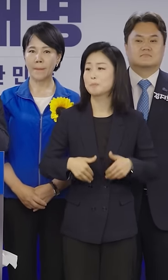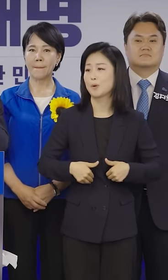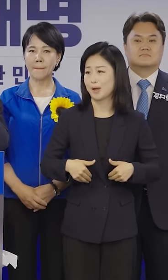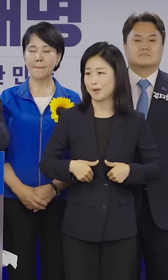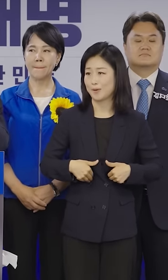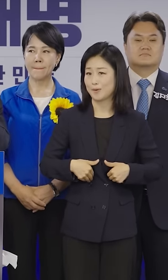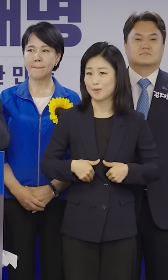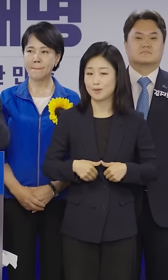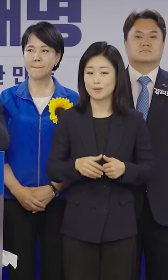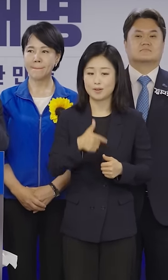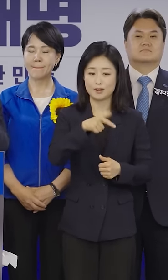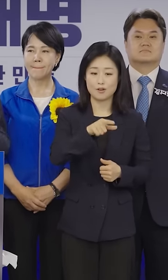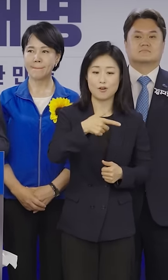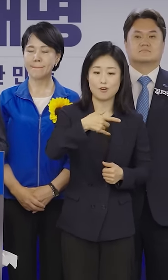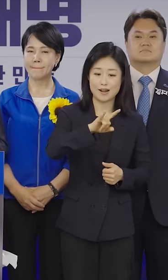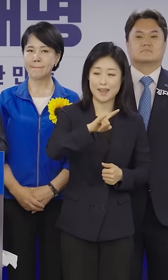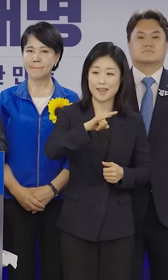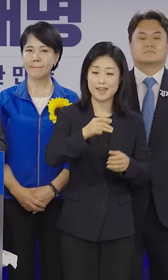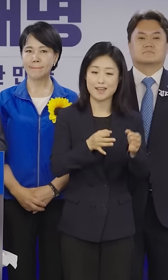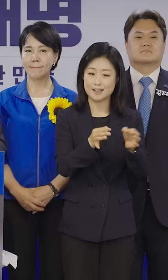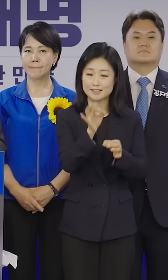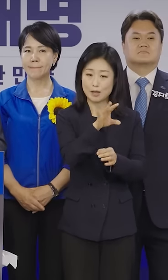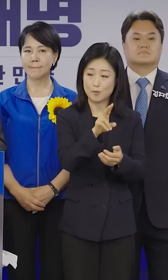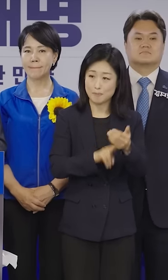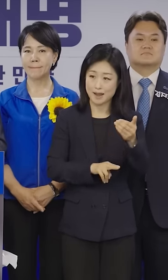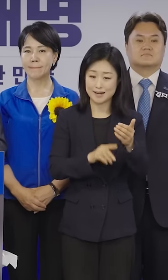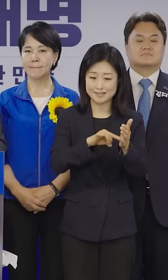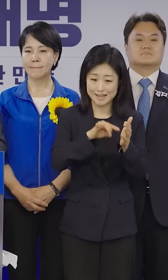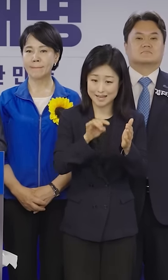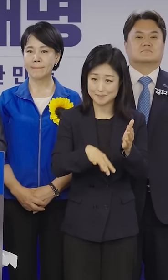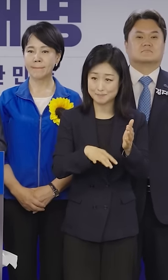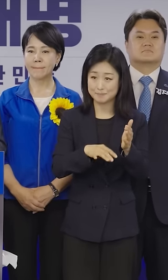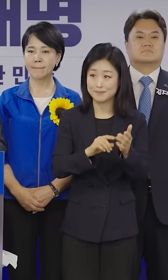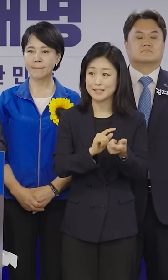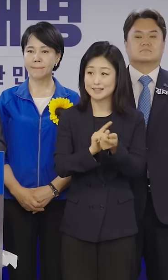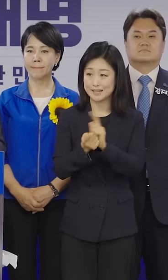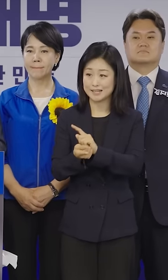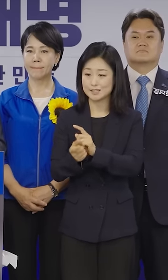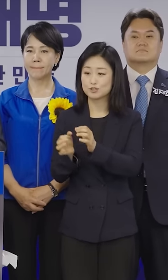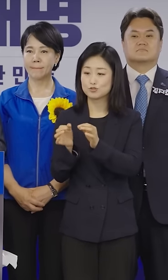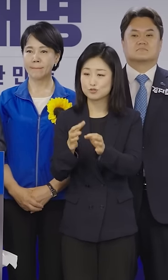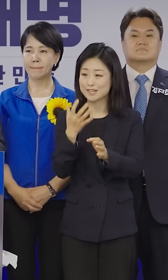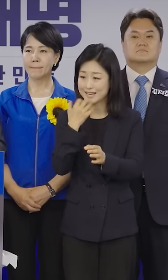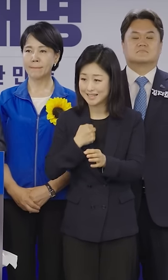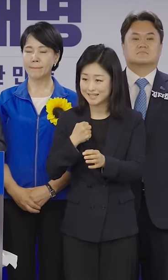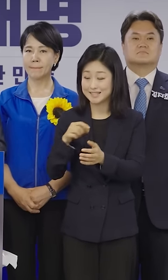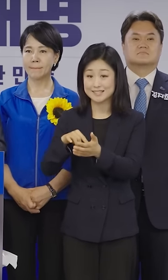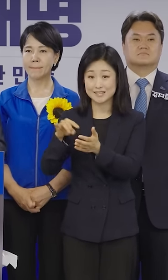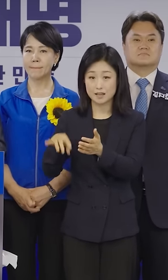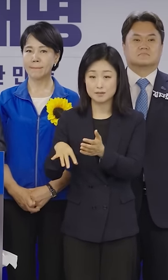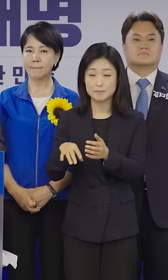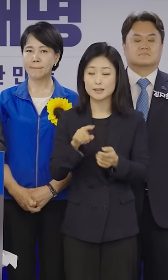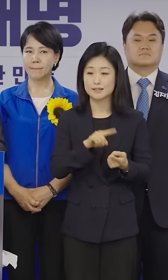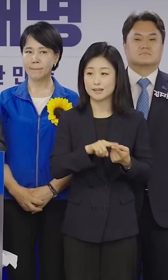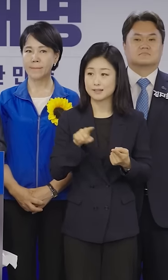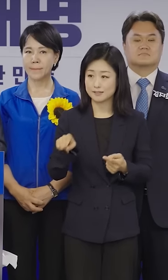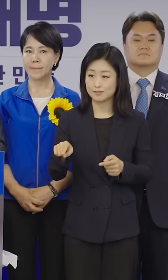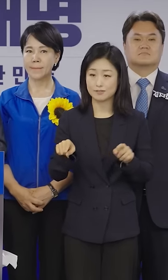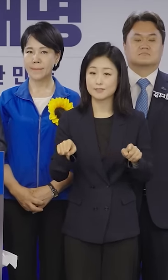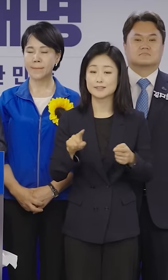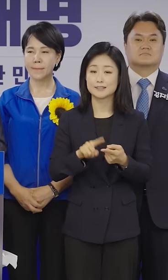생각하고 거래세와 대체한 제도이기 때문에 없애버리는 것에 대해서는 저는 신중한 입장이긴